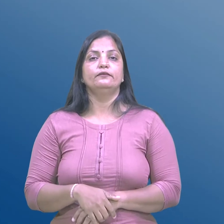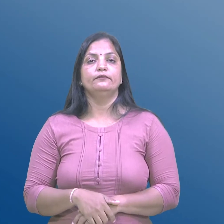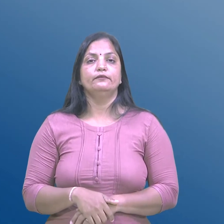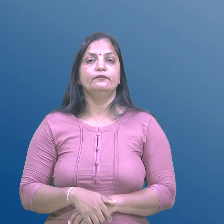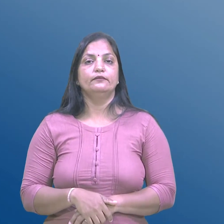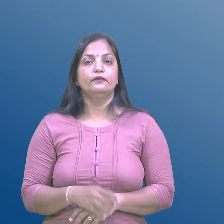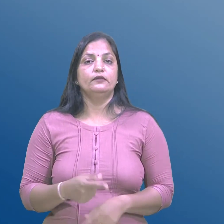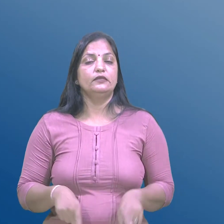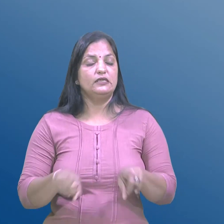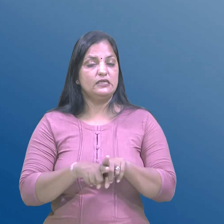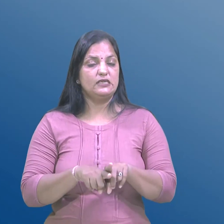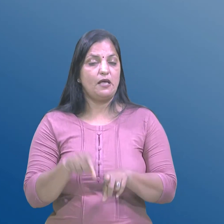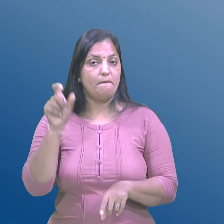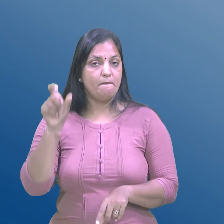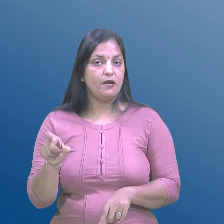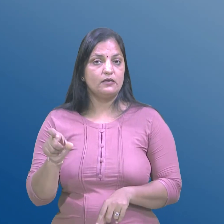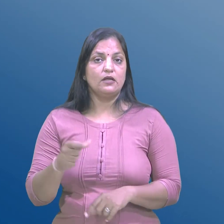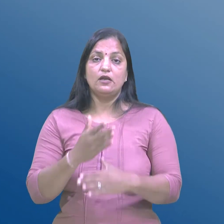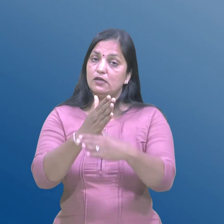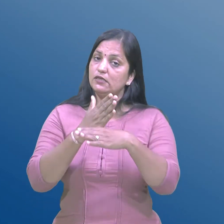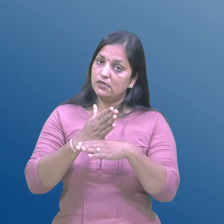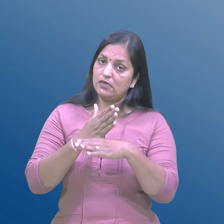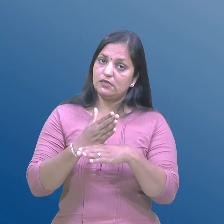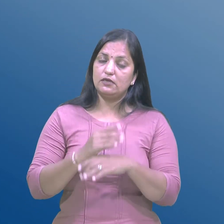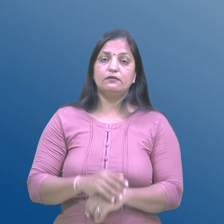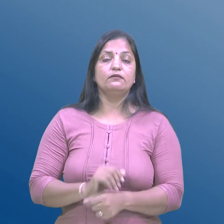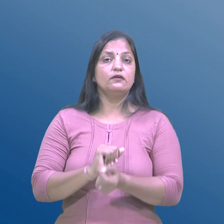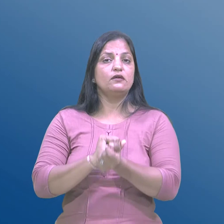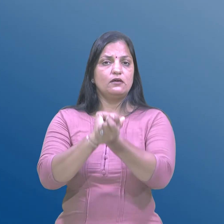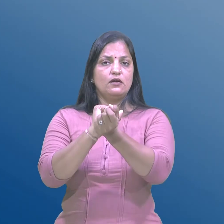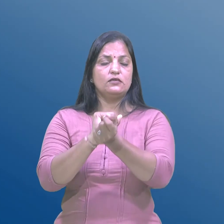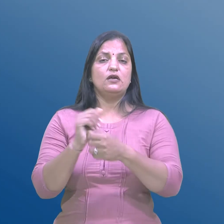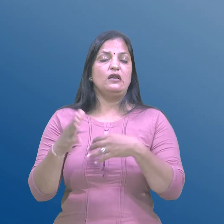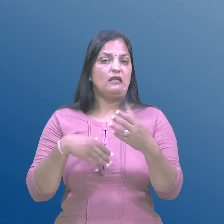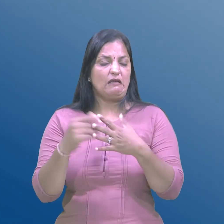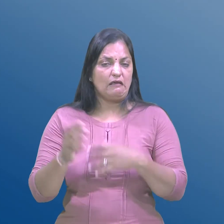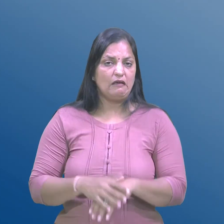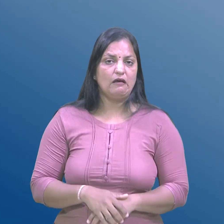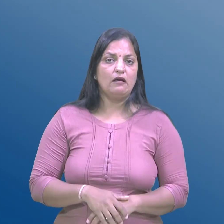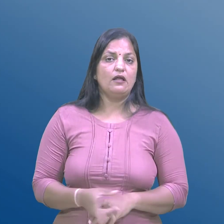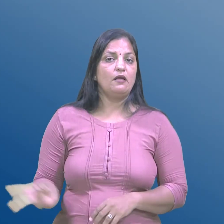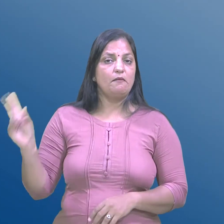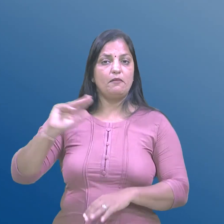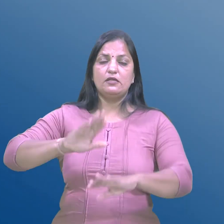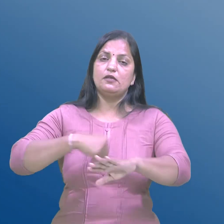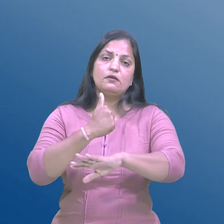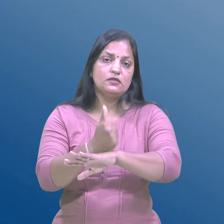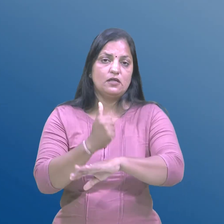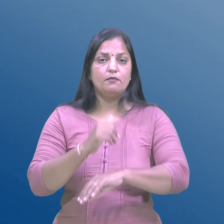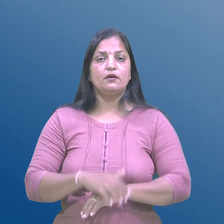આવી વ્યક્તિને સુરક્ષિત કસ્ટડી અથવા પુનઃસ્થાપન